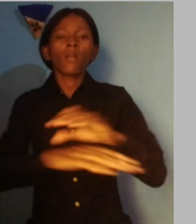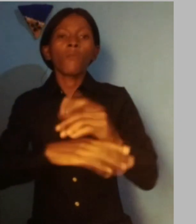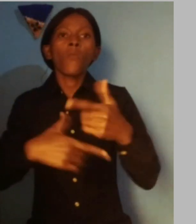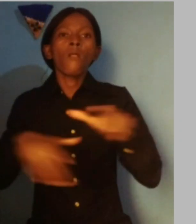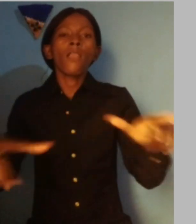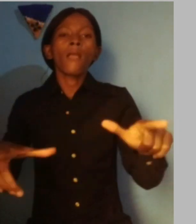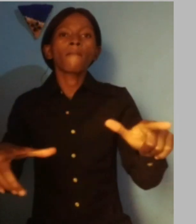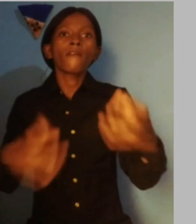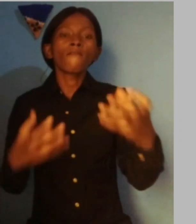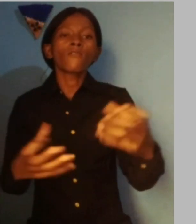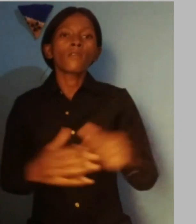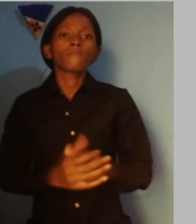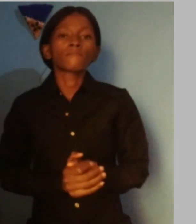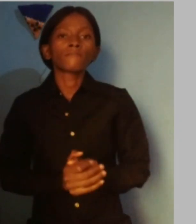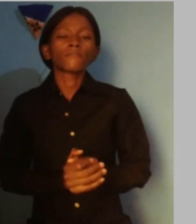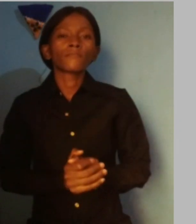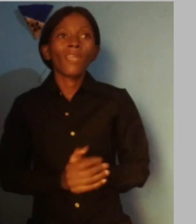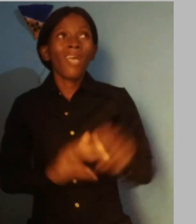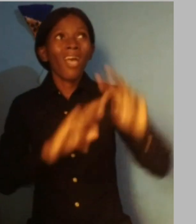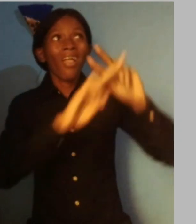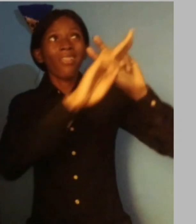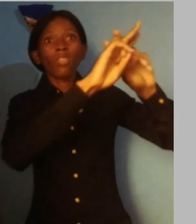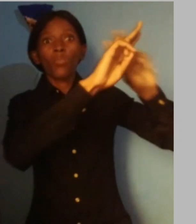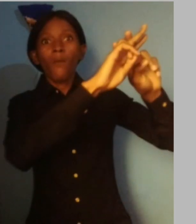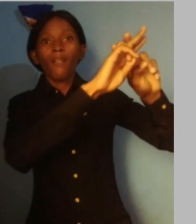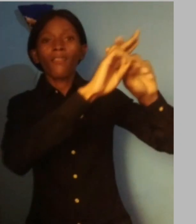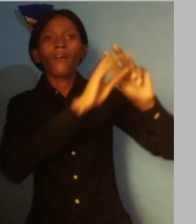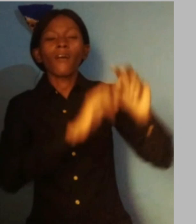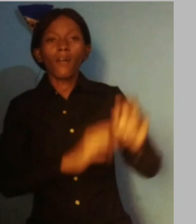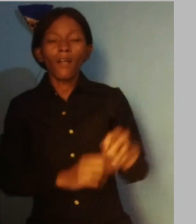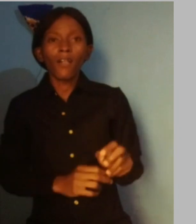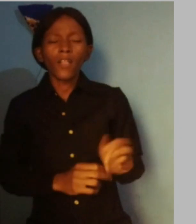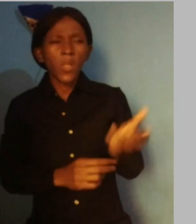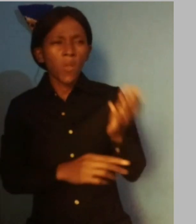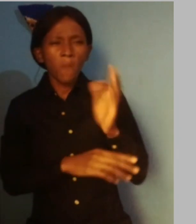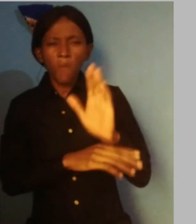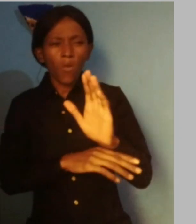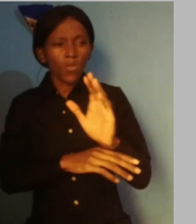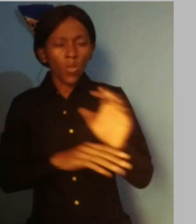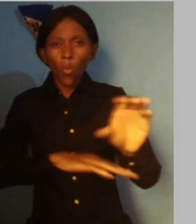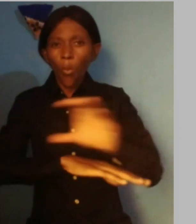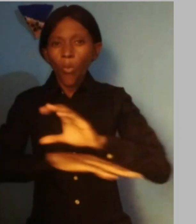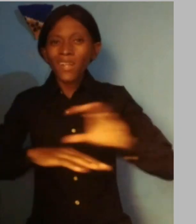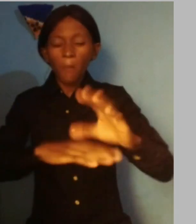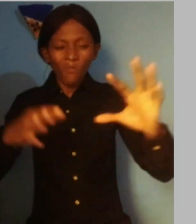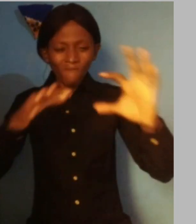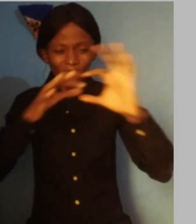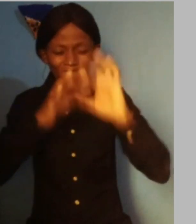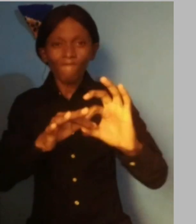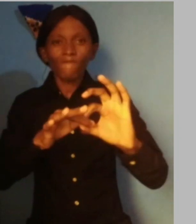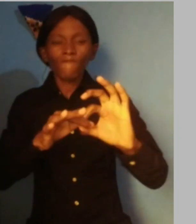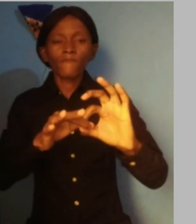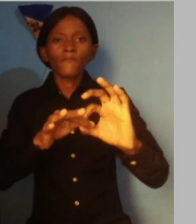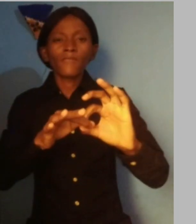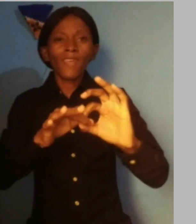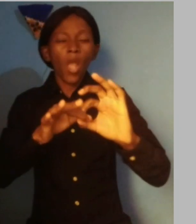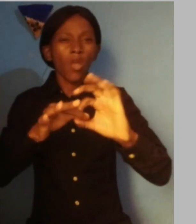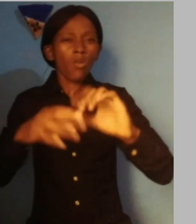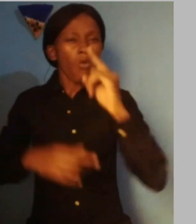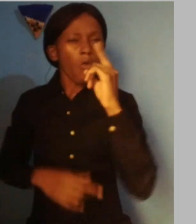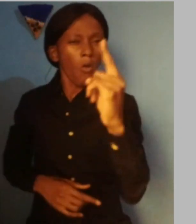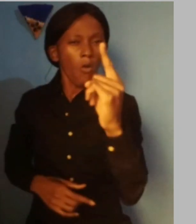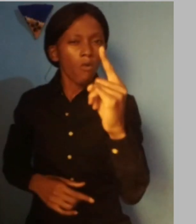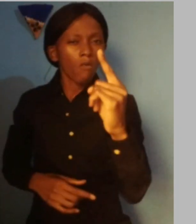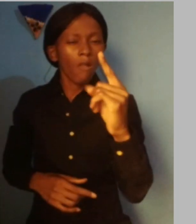le Cameroun soit libre. L'étoile représente l'unité en un état indivisible